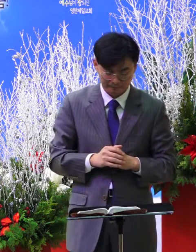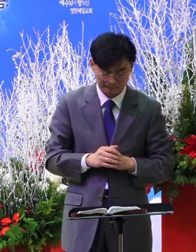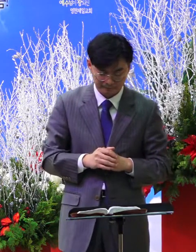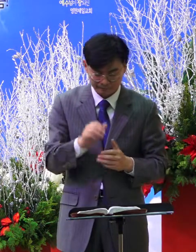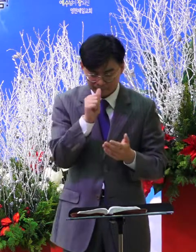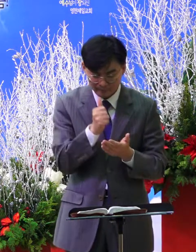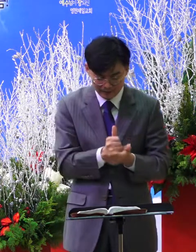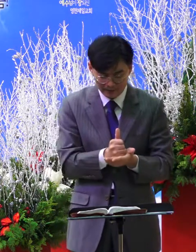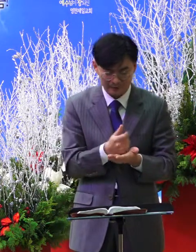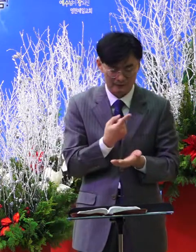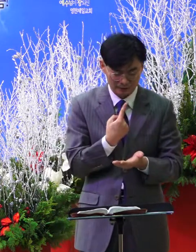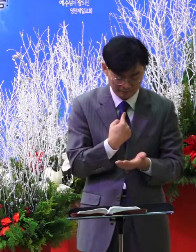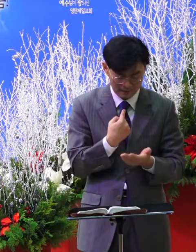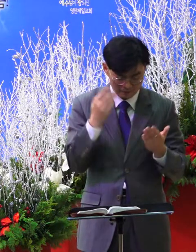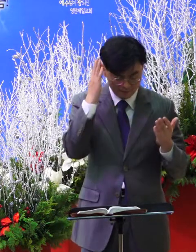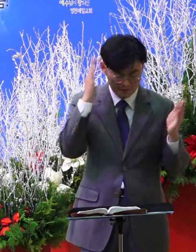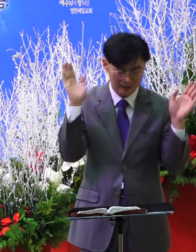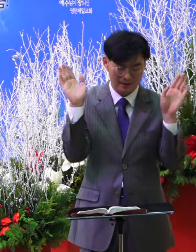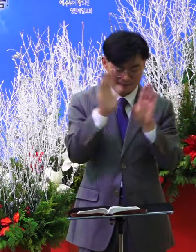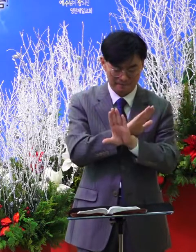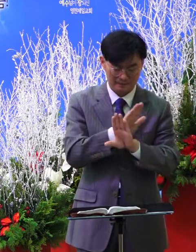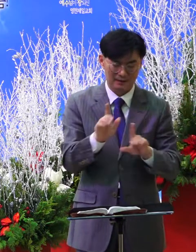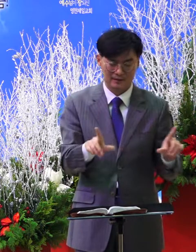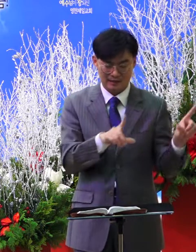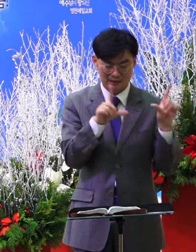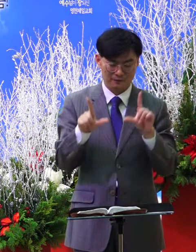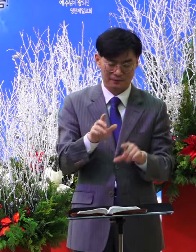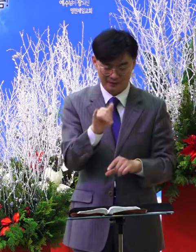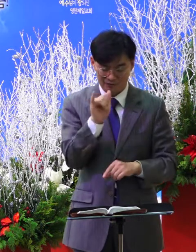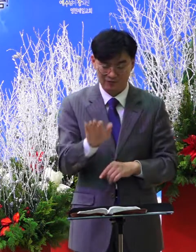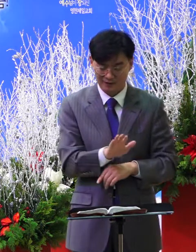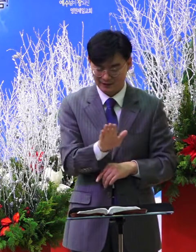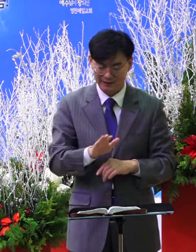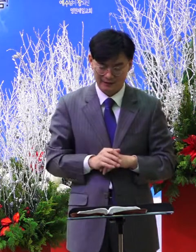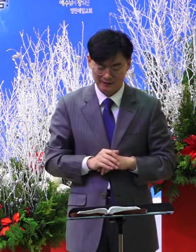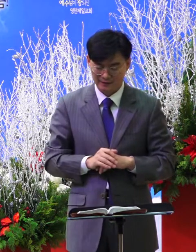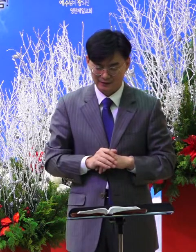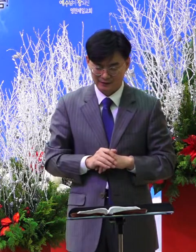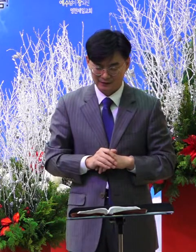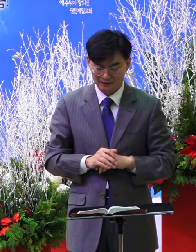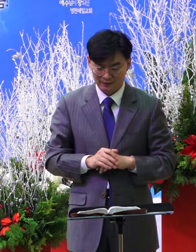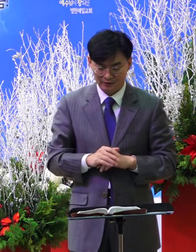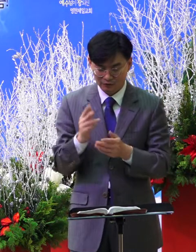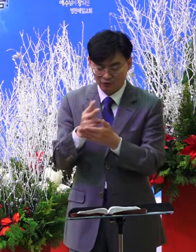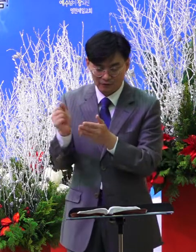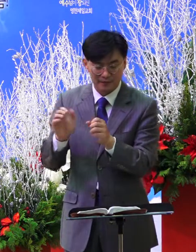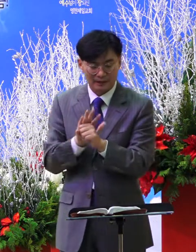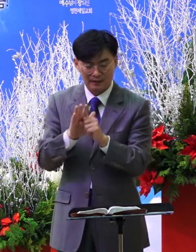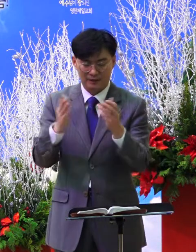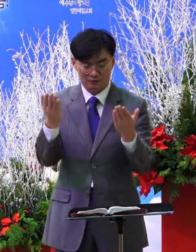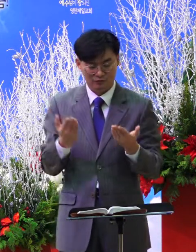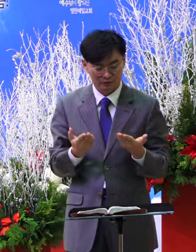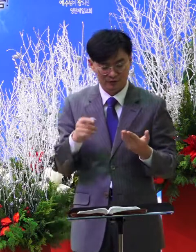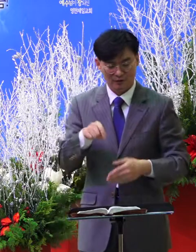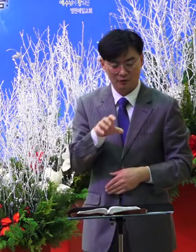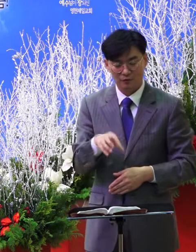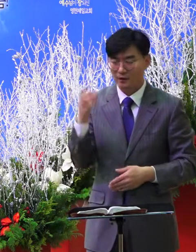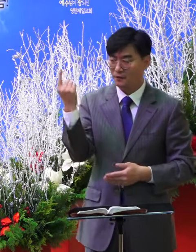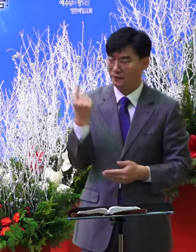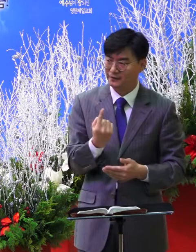죄를 지으며 어두운 세상 속에 살고 있었던 저희들을 주님께서 사랑하셔서 이 땅에 오셔서